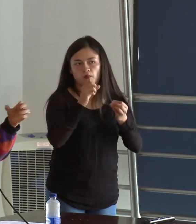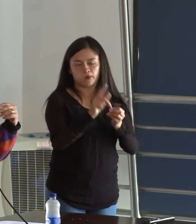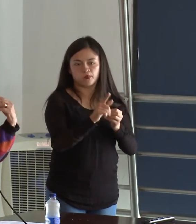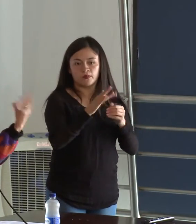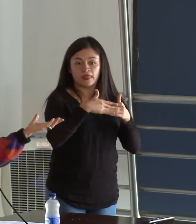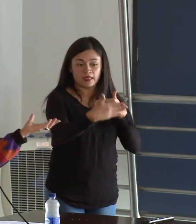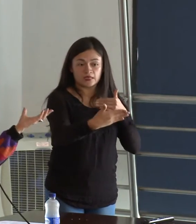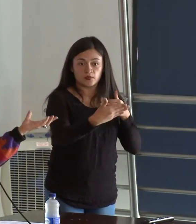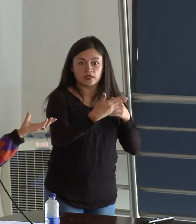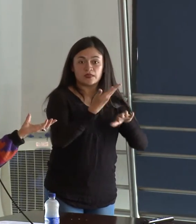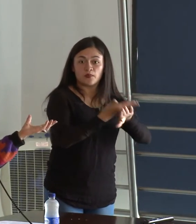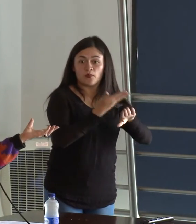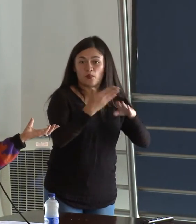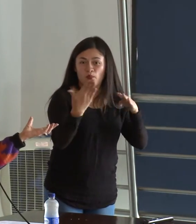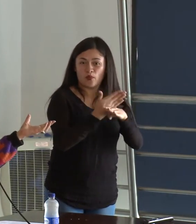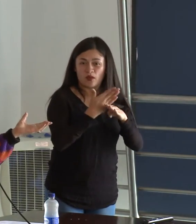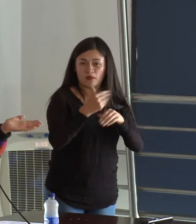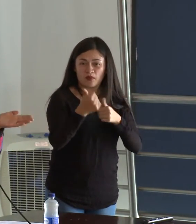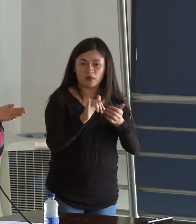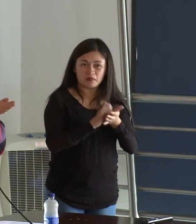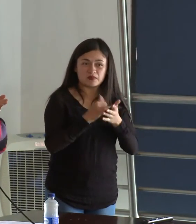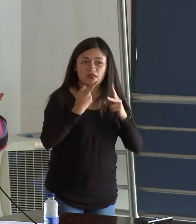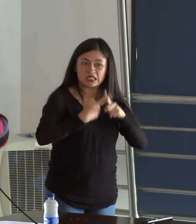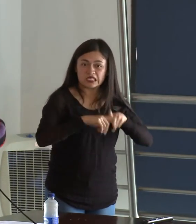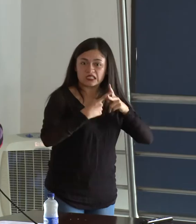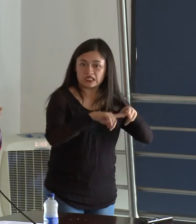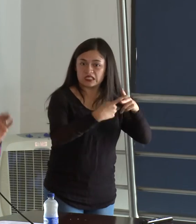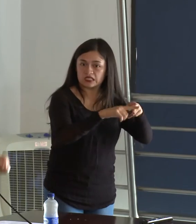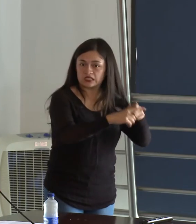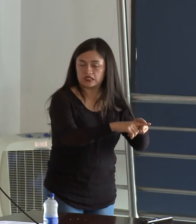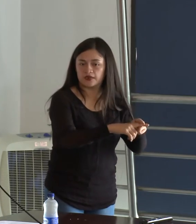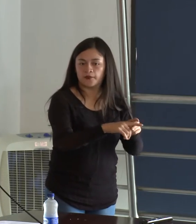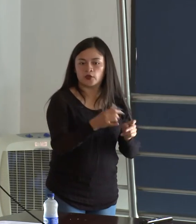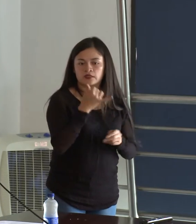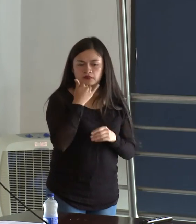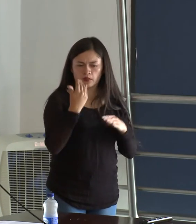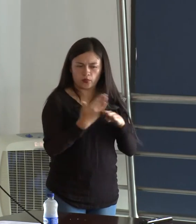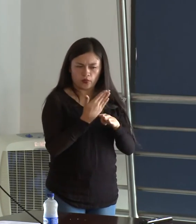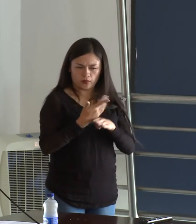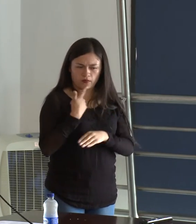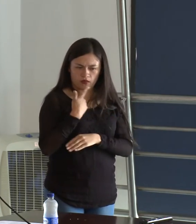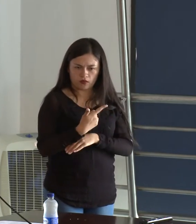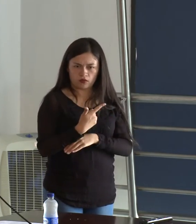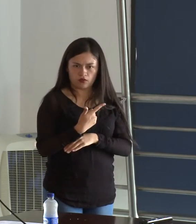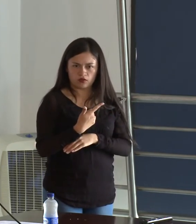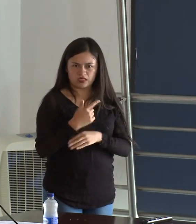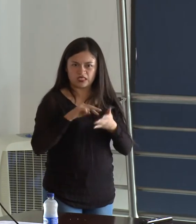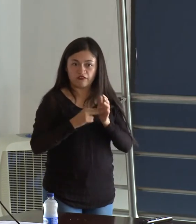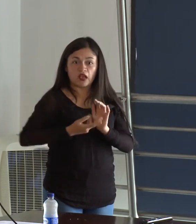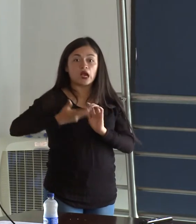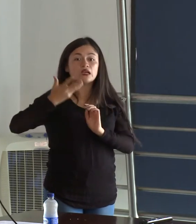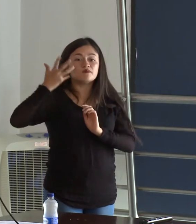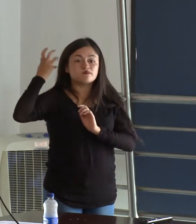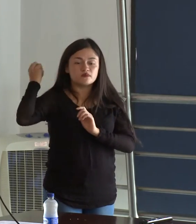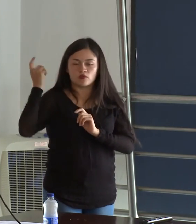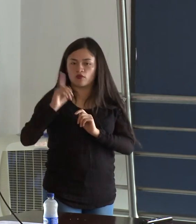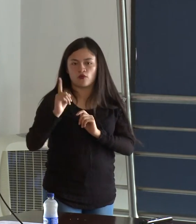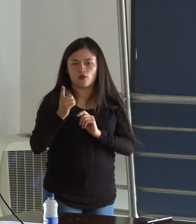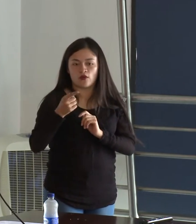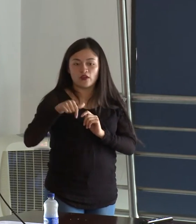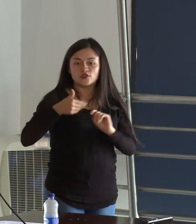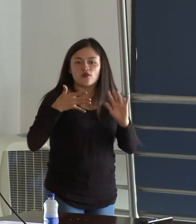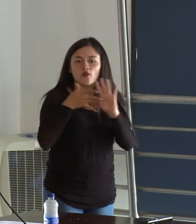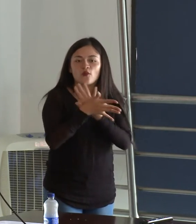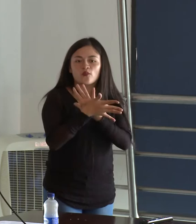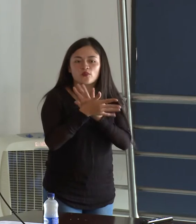también de haber caído en esa situación. El problema, dice uno, porque bueno, esto no se trata de la historia, se trata de también